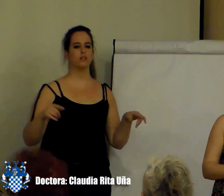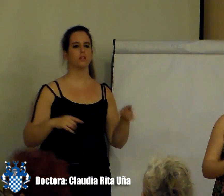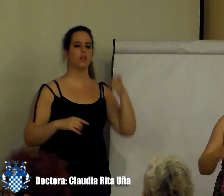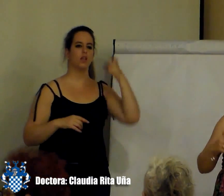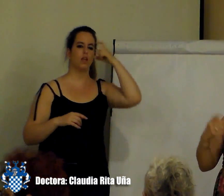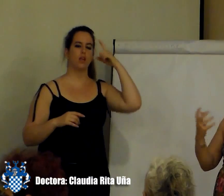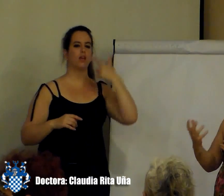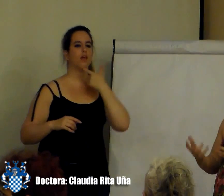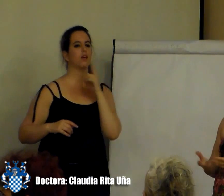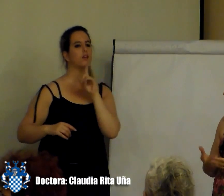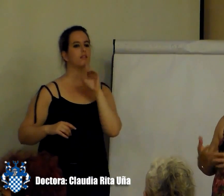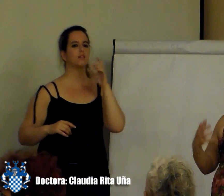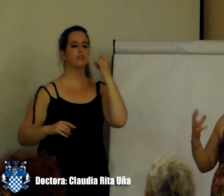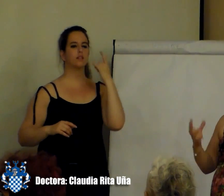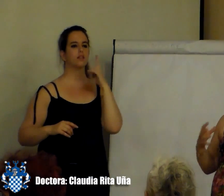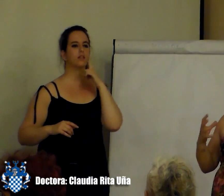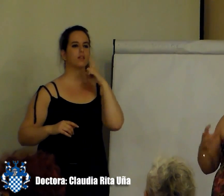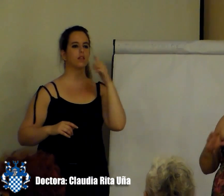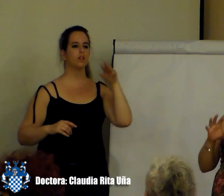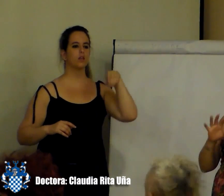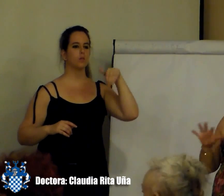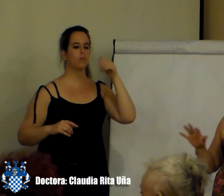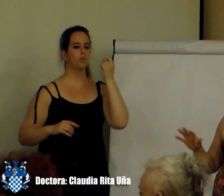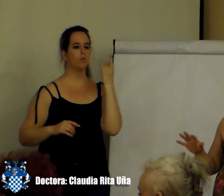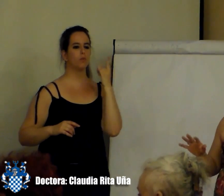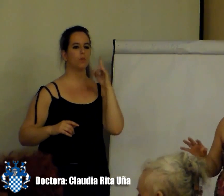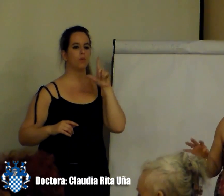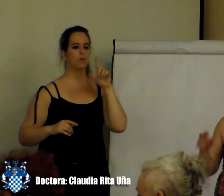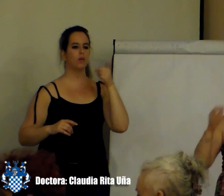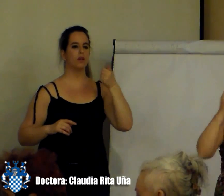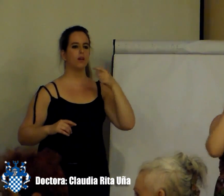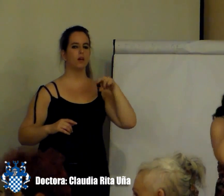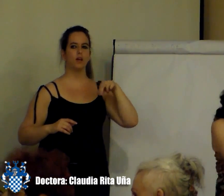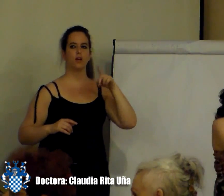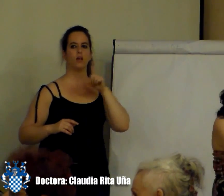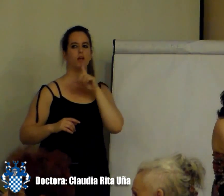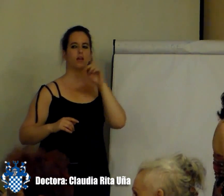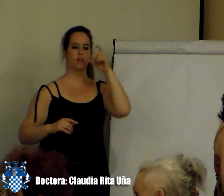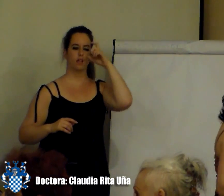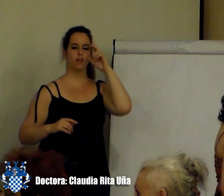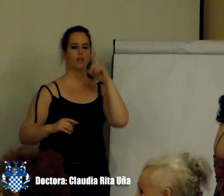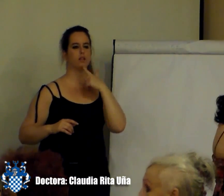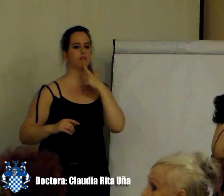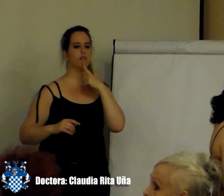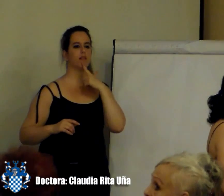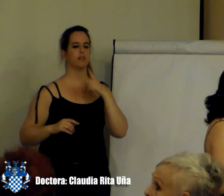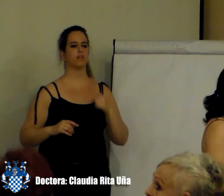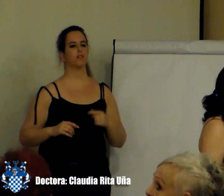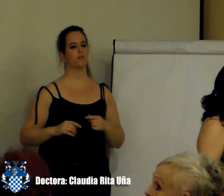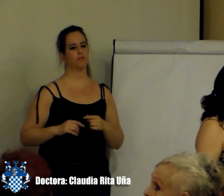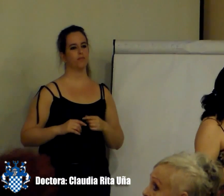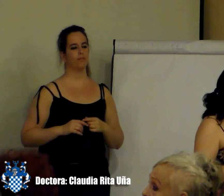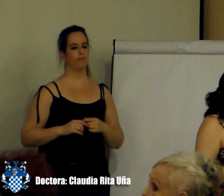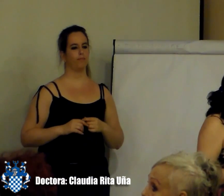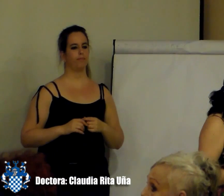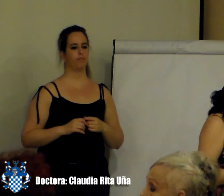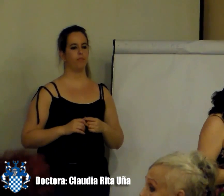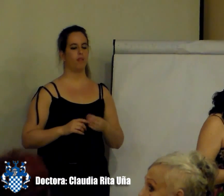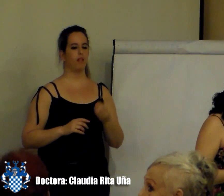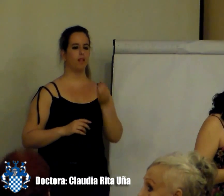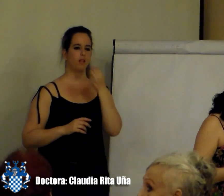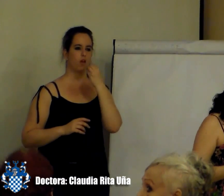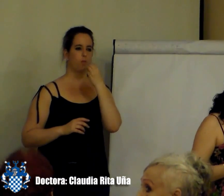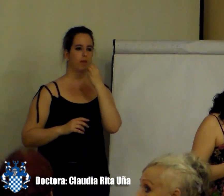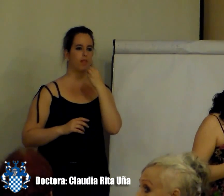el té muy cargado, todas cosas estimulantes tratar de evitarlas, ¿sí? De la dieta tiene que ser